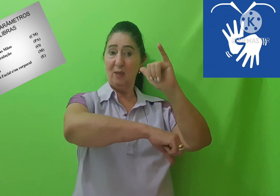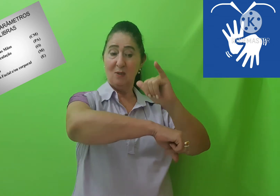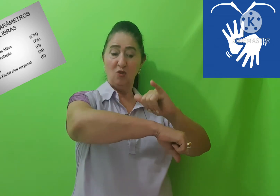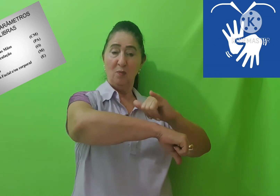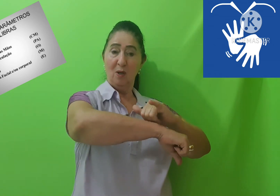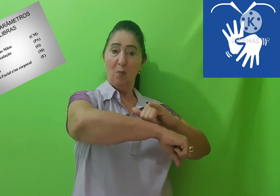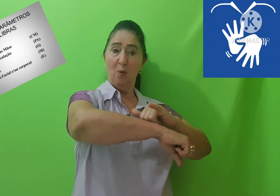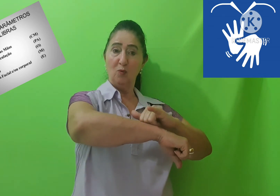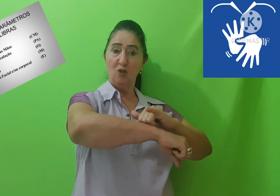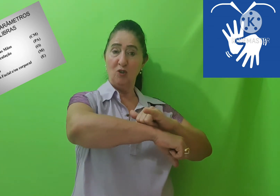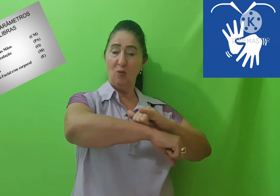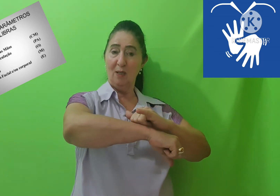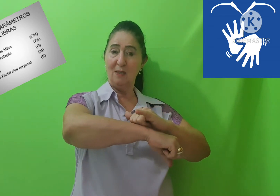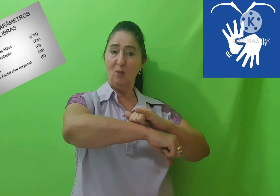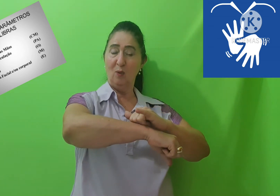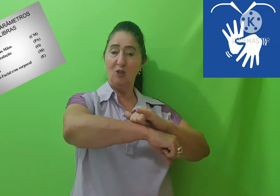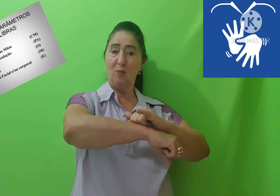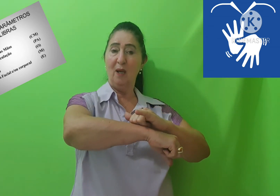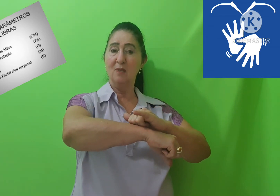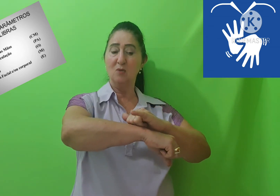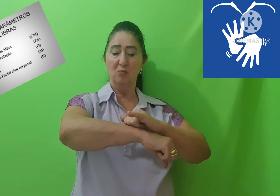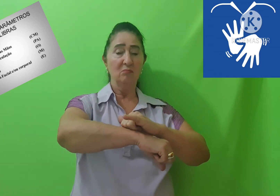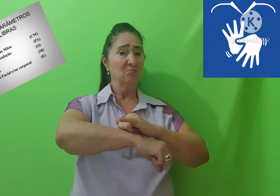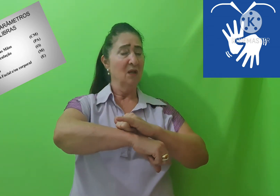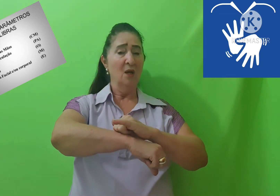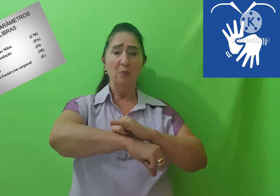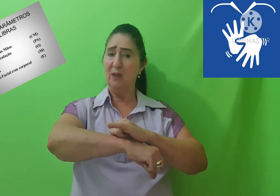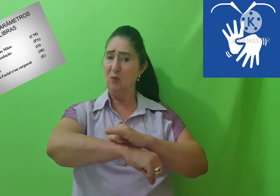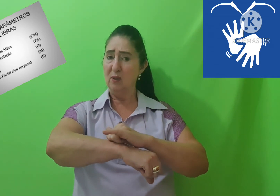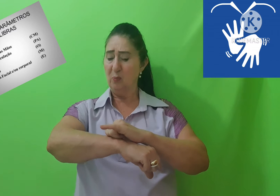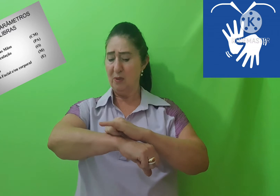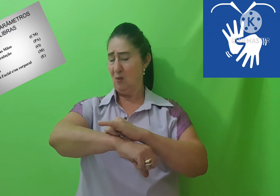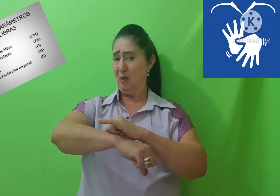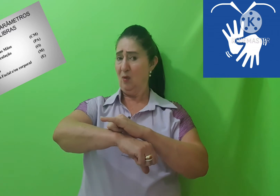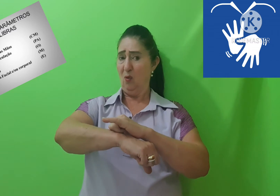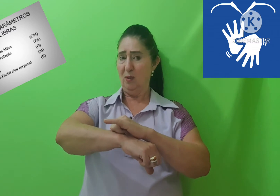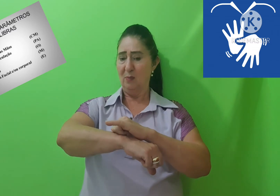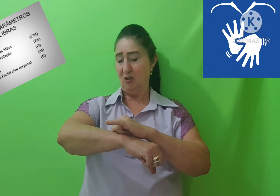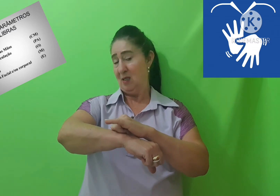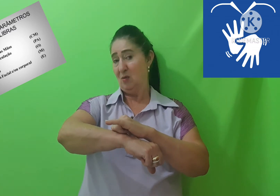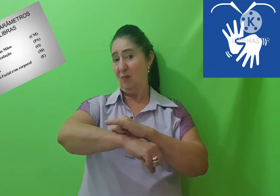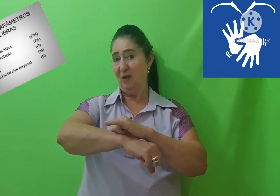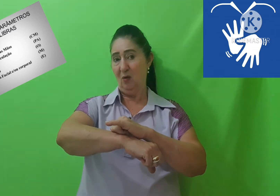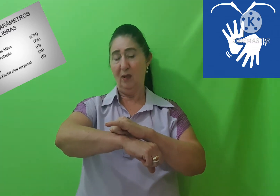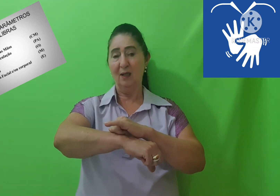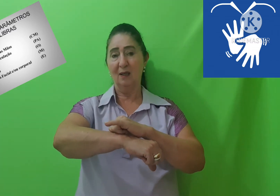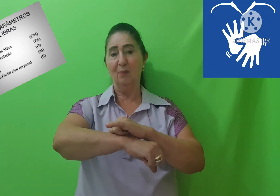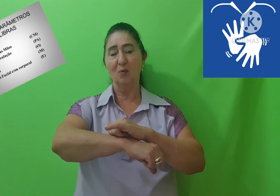Configuração de mão, ponto de articulação no antebraço. Por enquanto pode ser qualquer coisa, pode até ser um avião, né, que tá